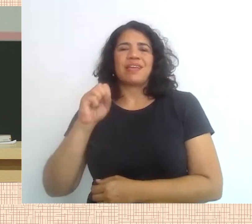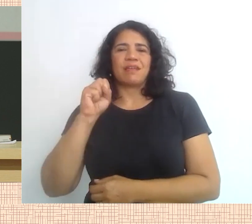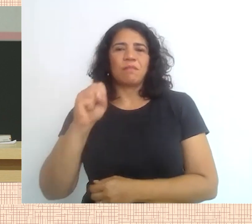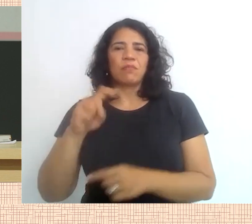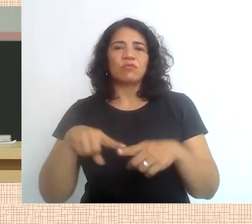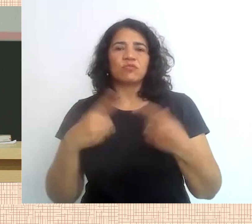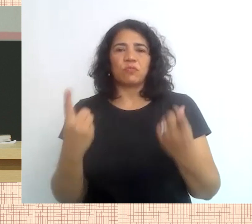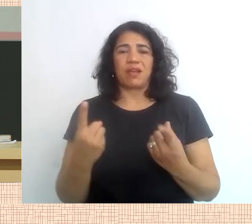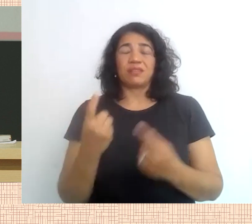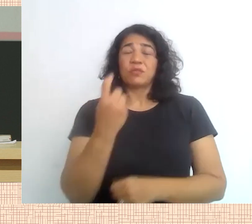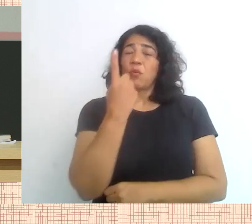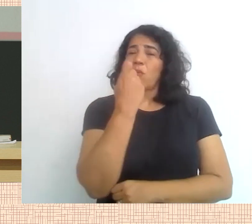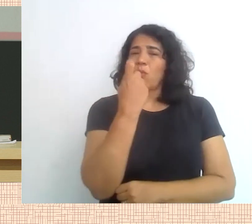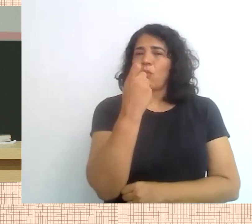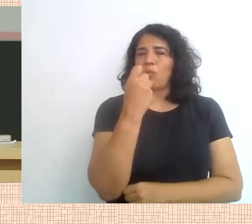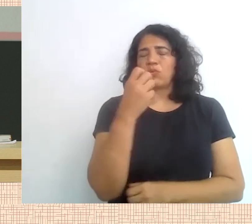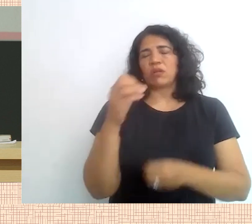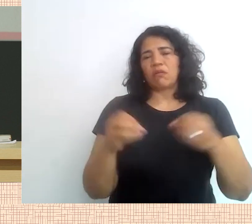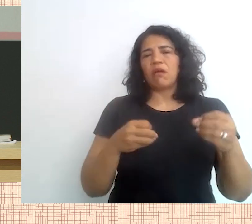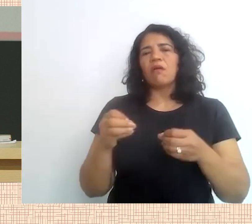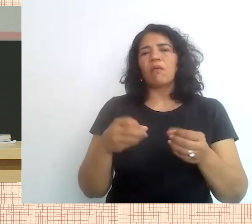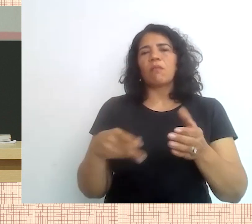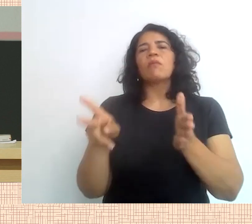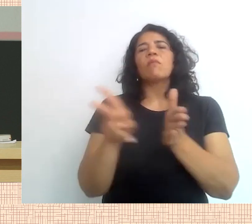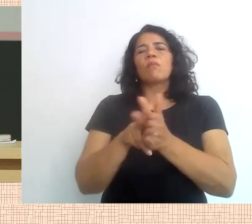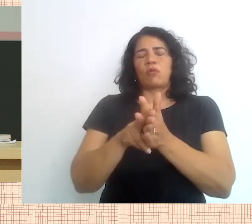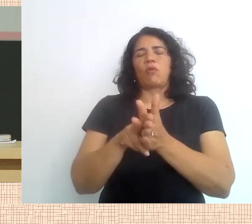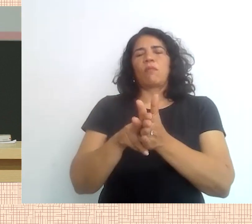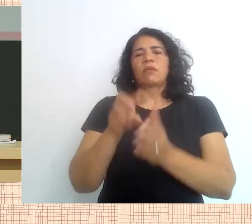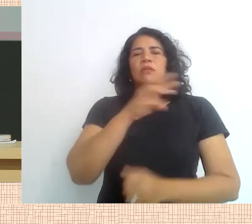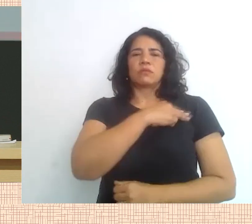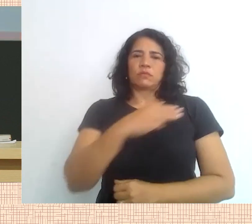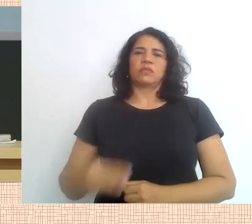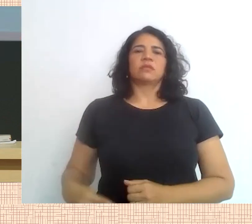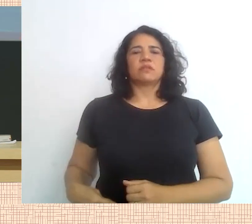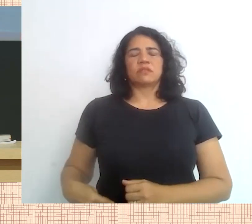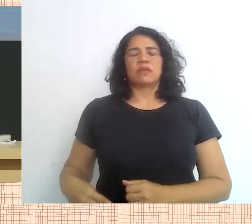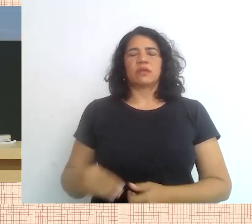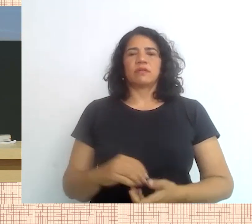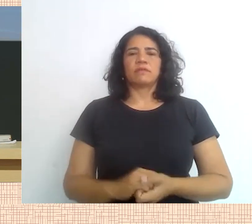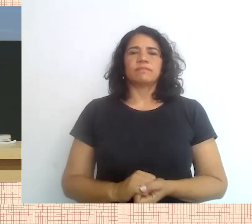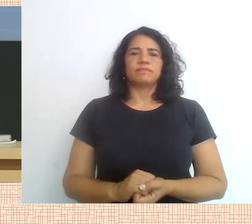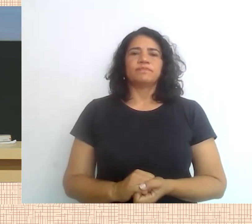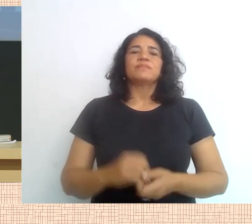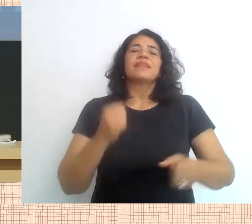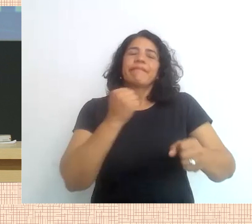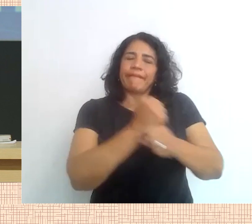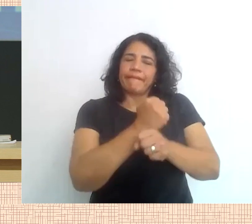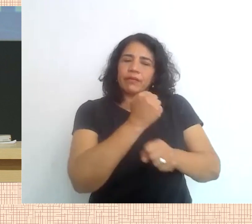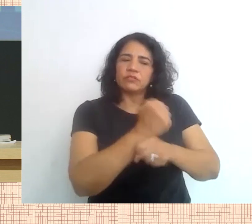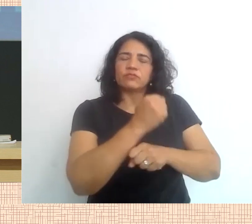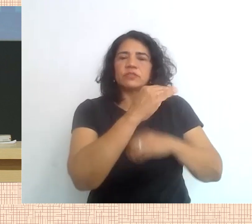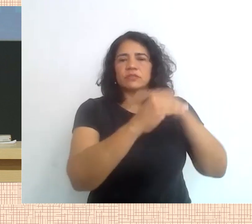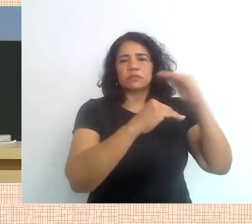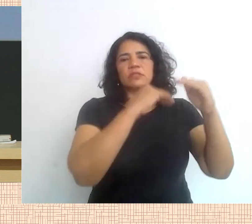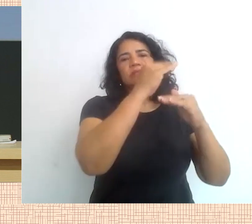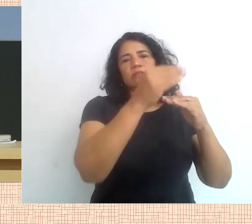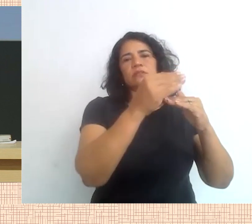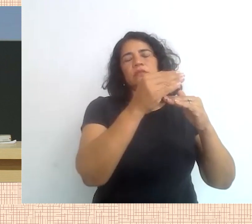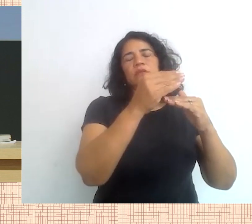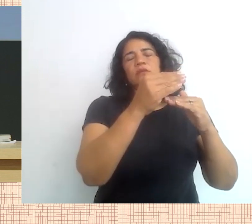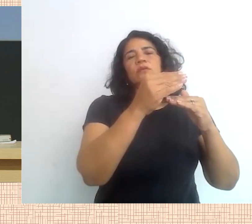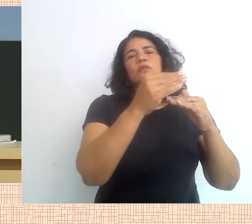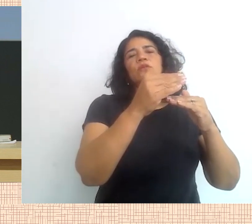versículo 12, né? A única obra do ministério de todos os membros aqui, irmãos, é a edificação do corpo de